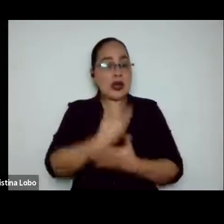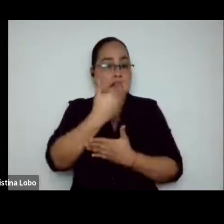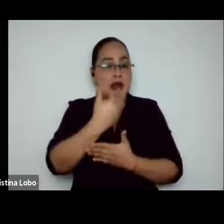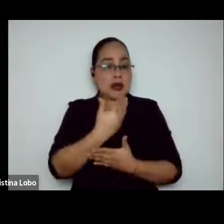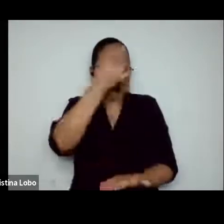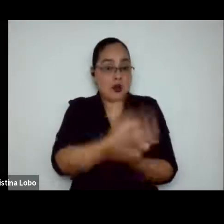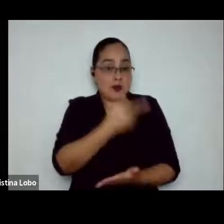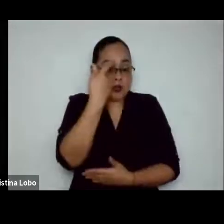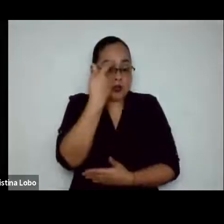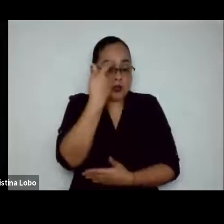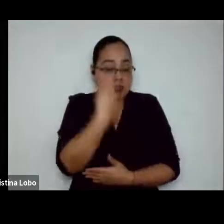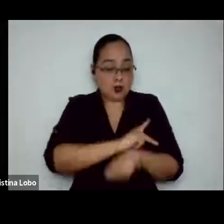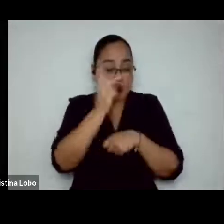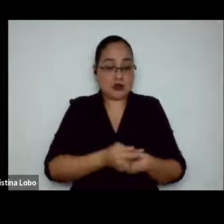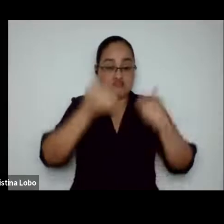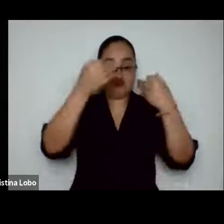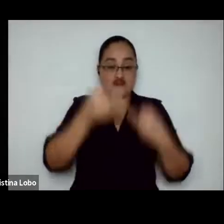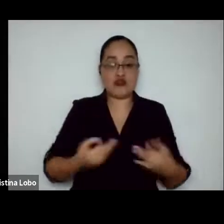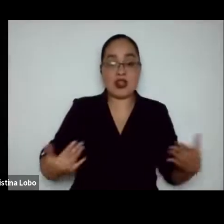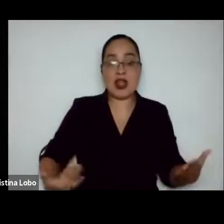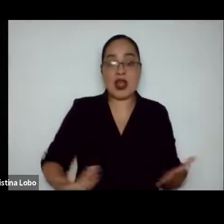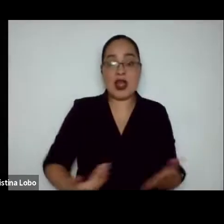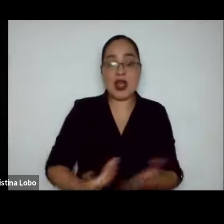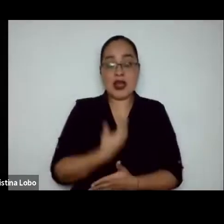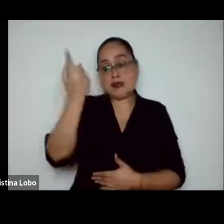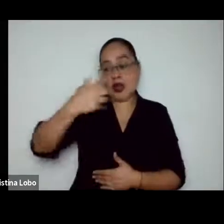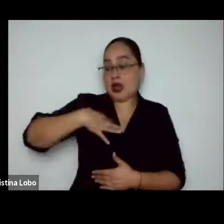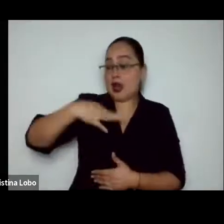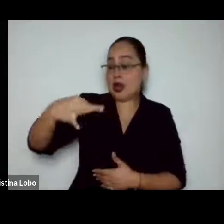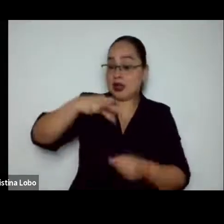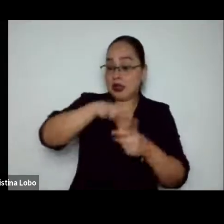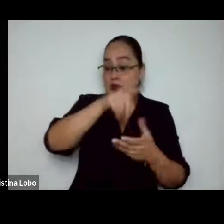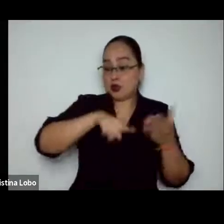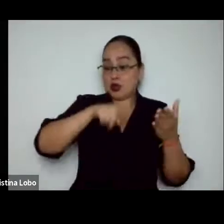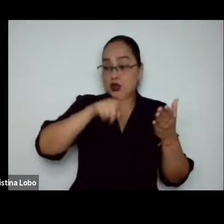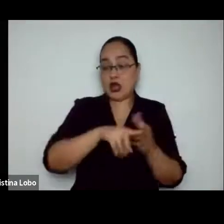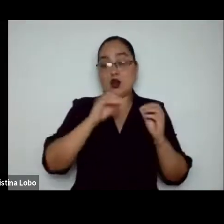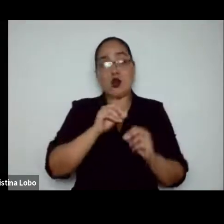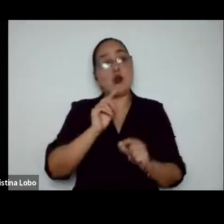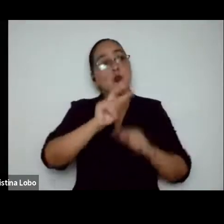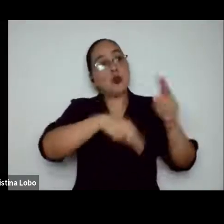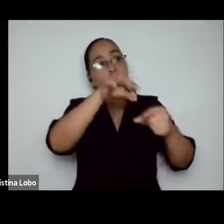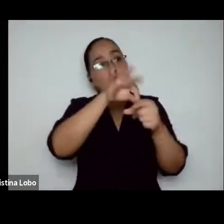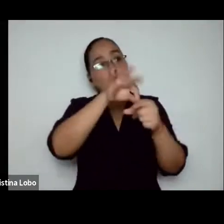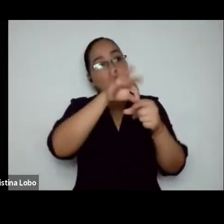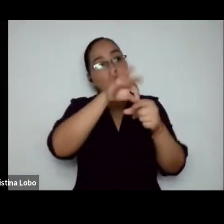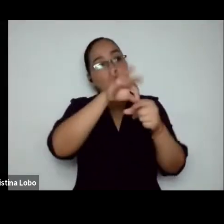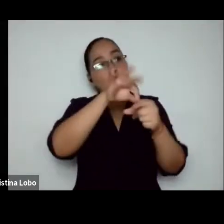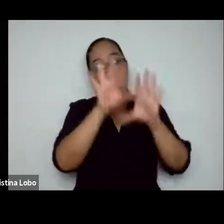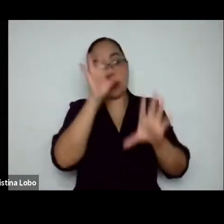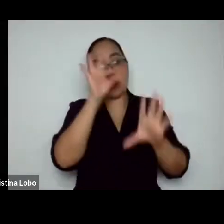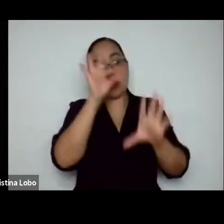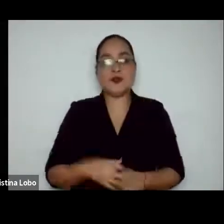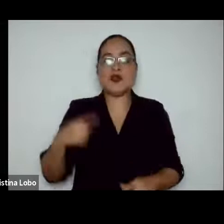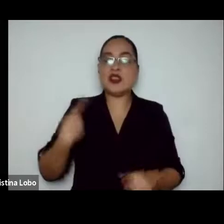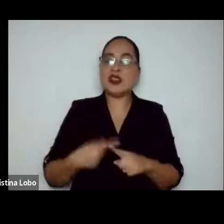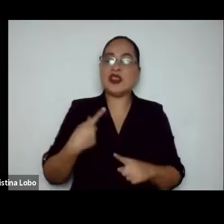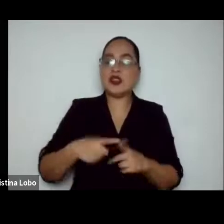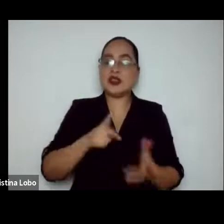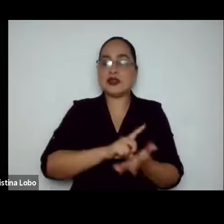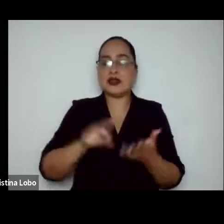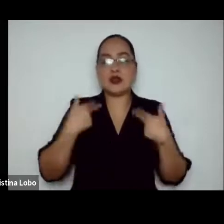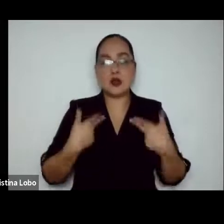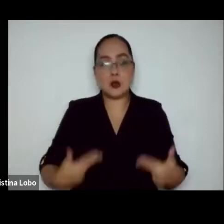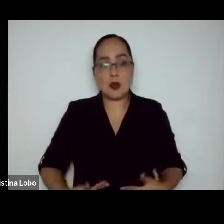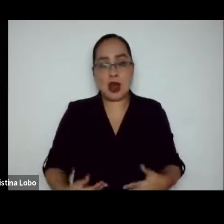ciudadanos de un estado determinado, por ejemplo, el derecho a votar y ser votado. Pero como regla general, La titularidad de los derechos humanos, la titularidad